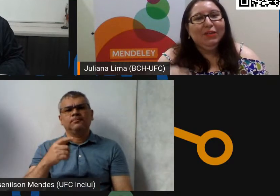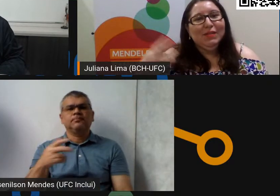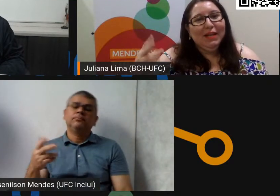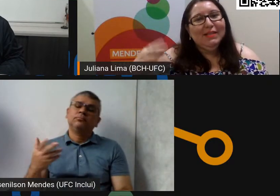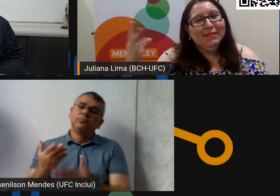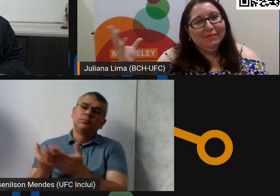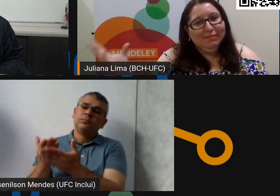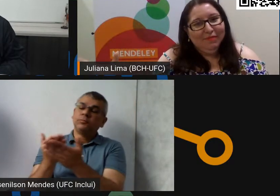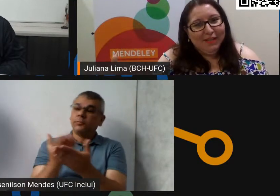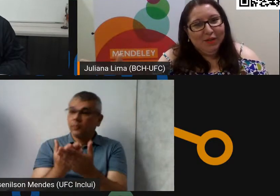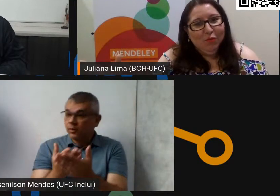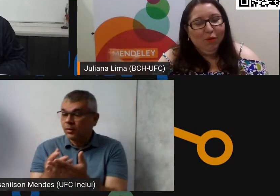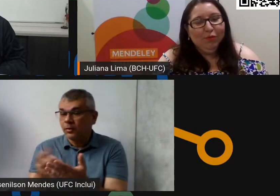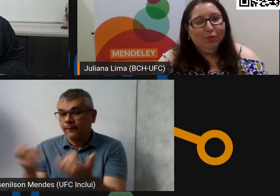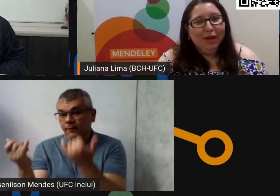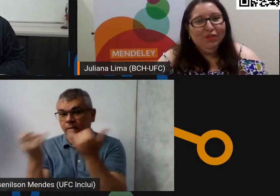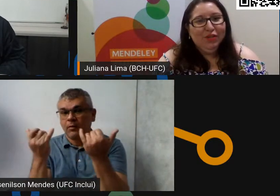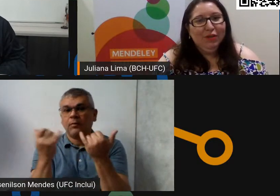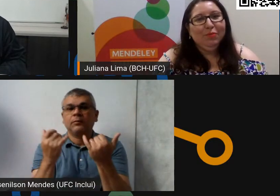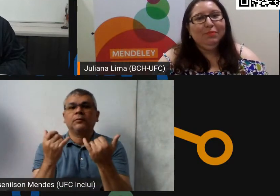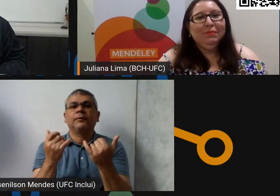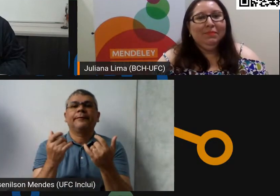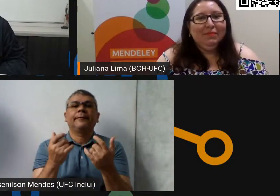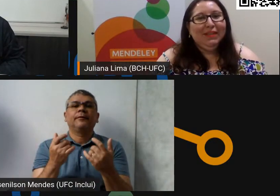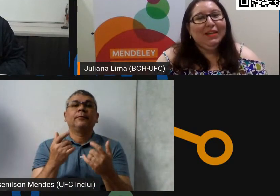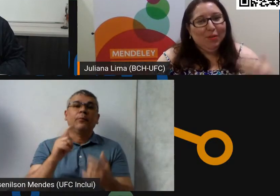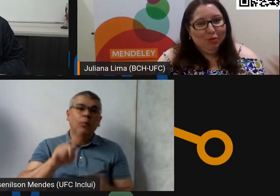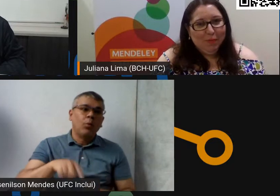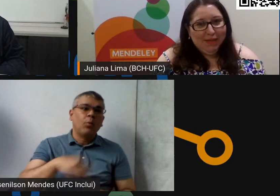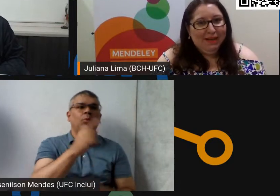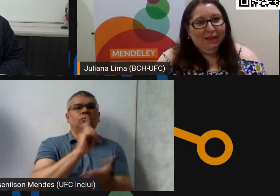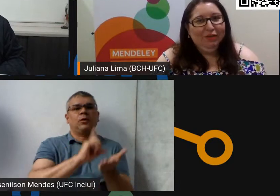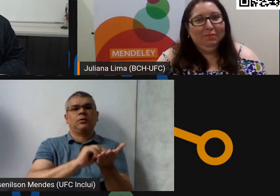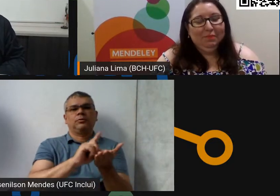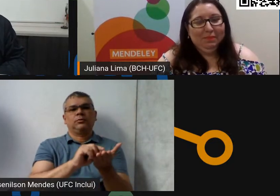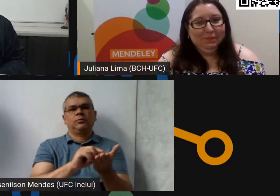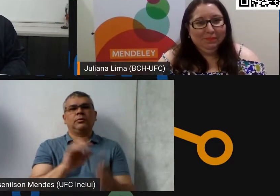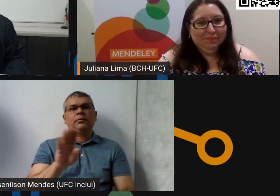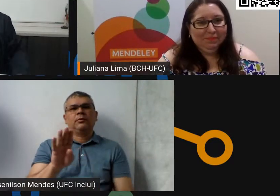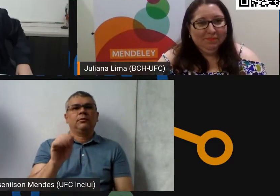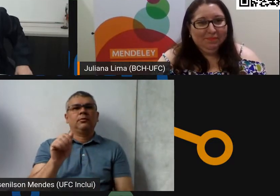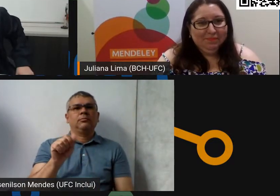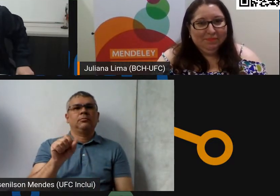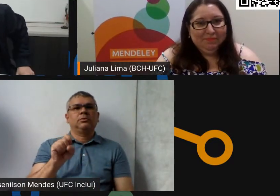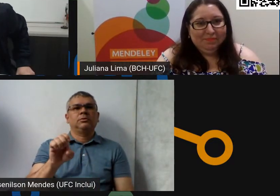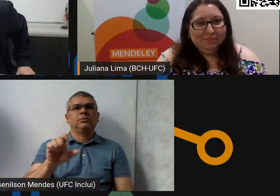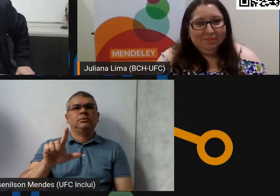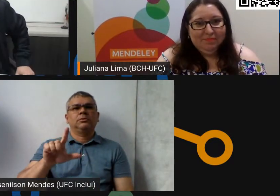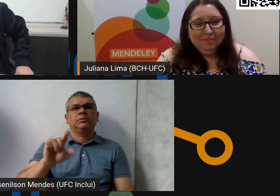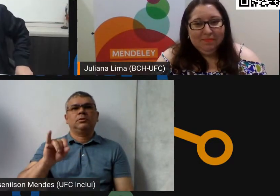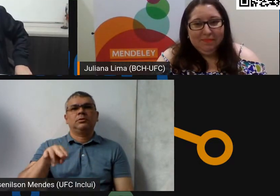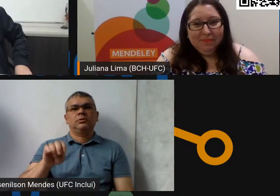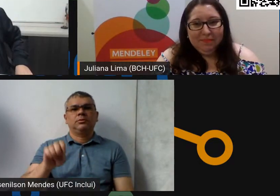desses dados eles fazem um outro artigo que eles chamam de baseline. Bom, por que chama baseline, eu não